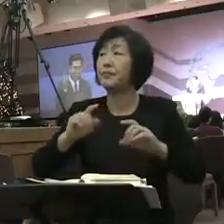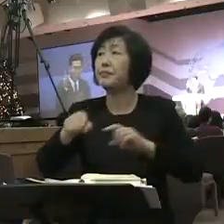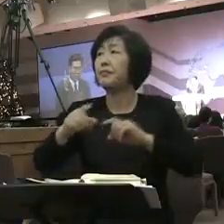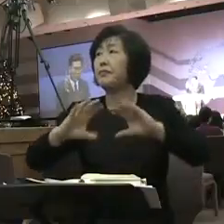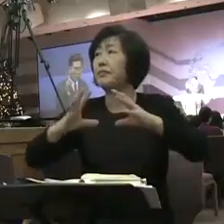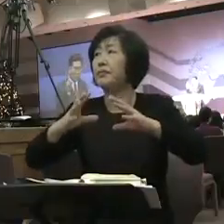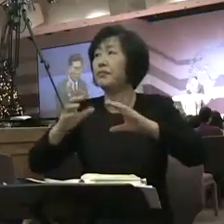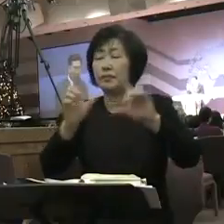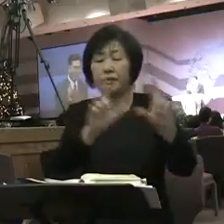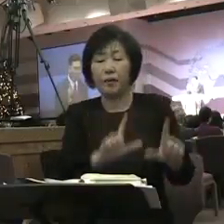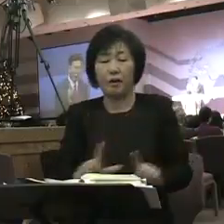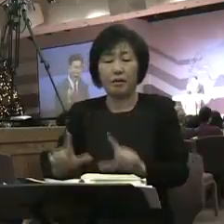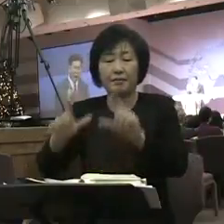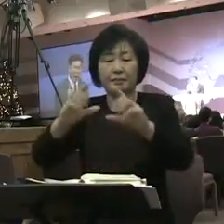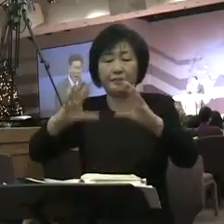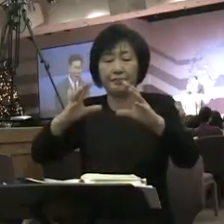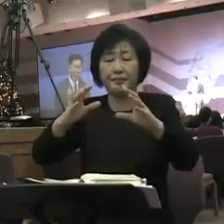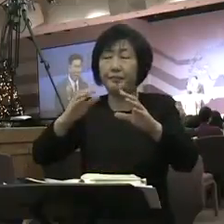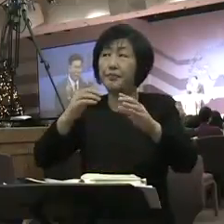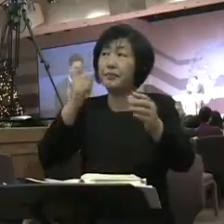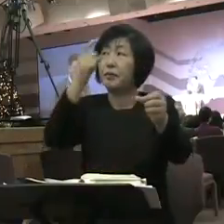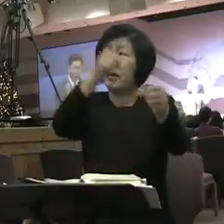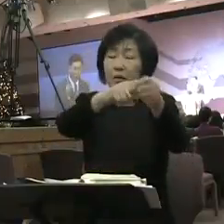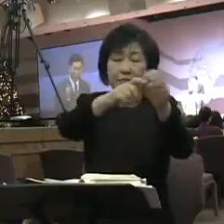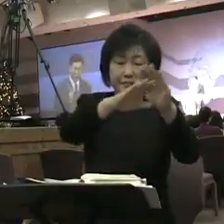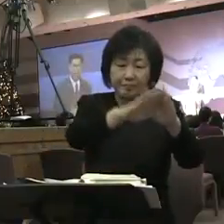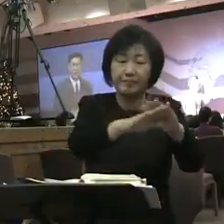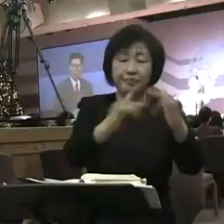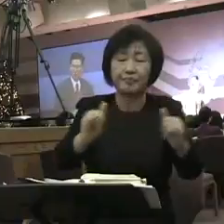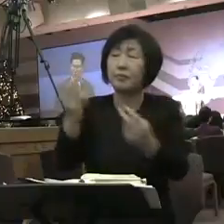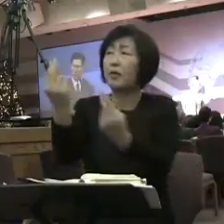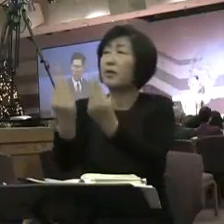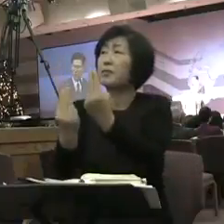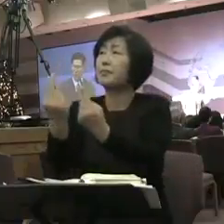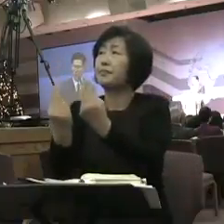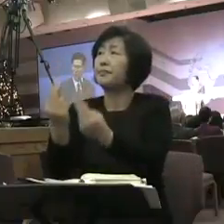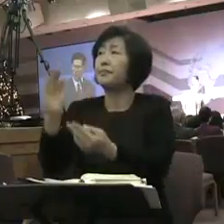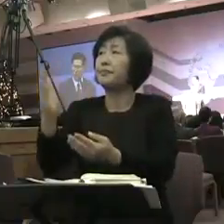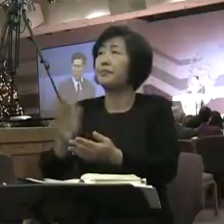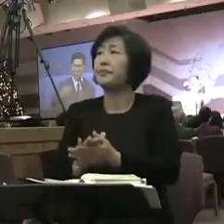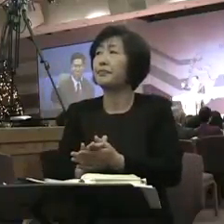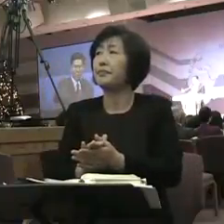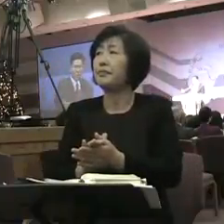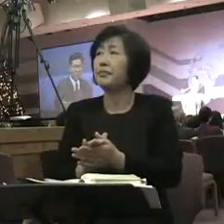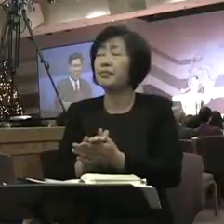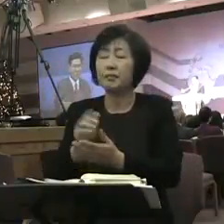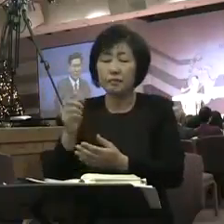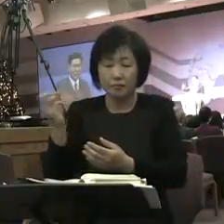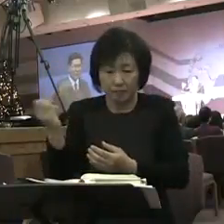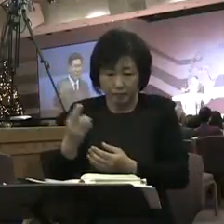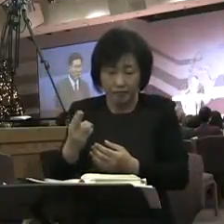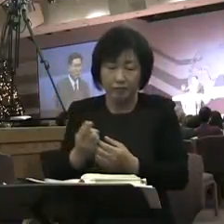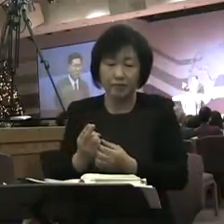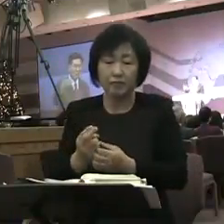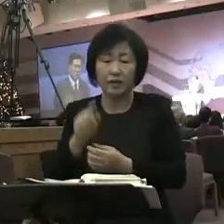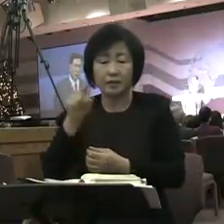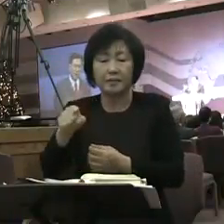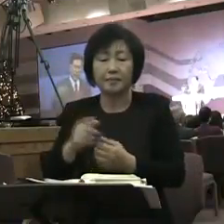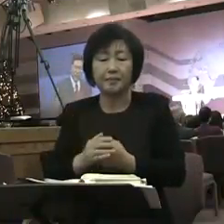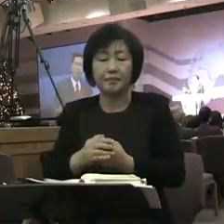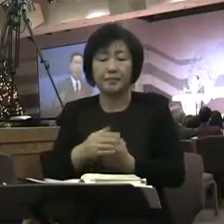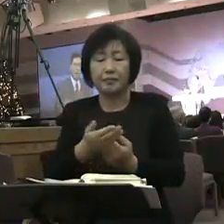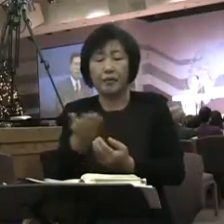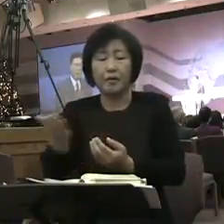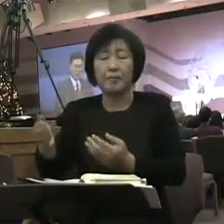세상을 목적으로 두는 사람과 비교가 얼마든지 될 수 있습니다. 그리고 그것이 여러분들